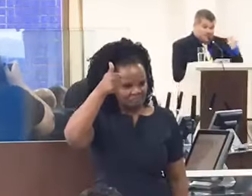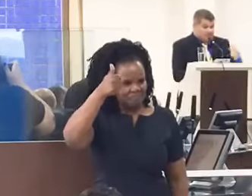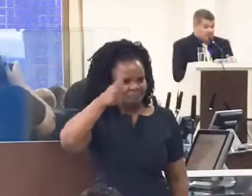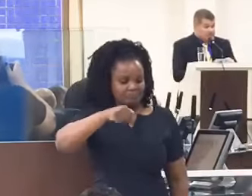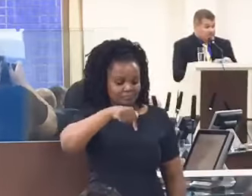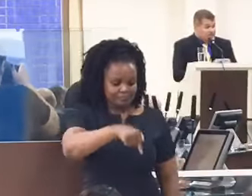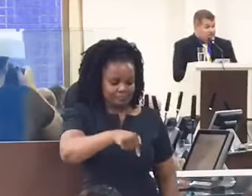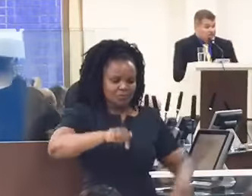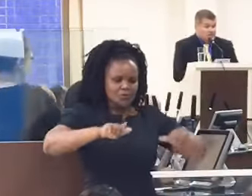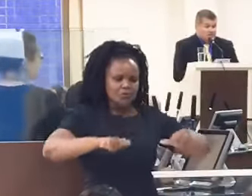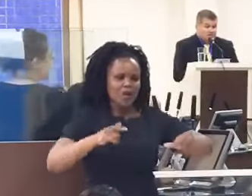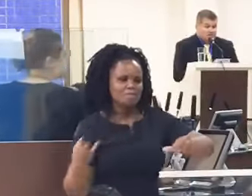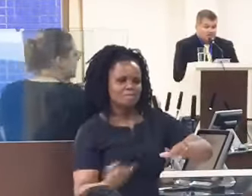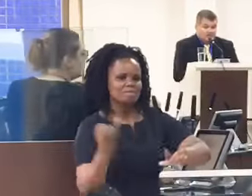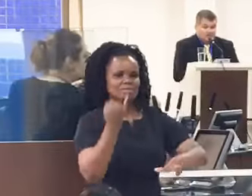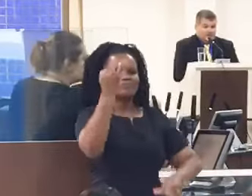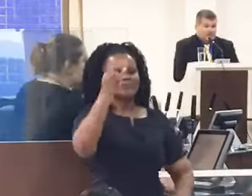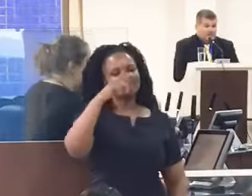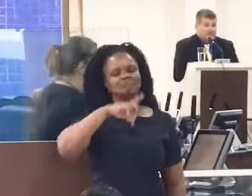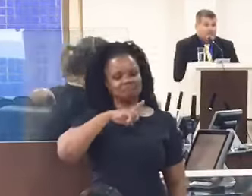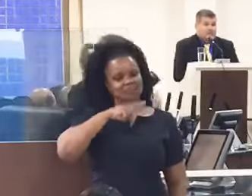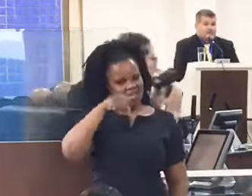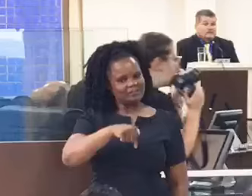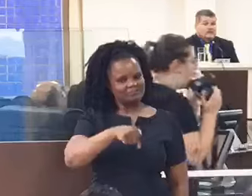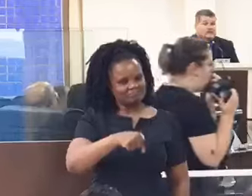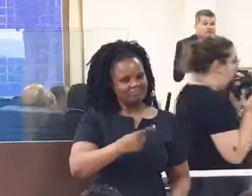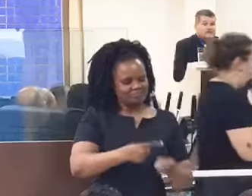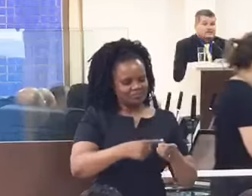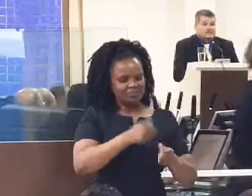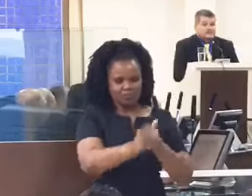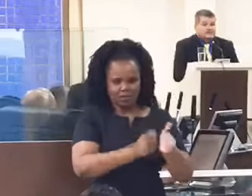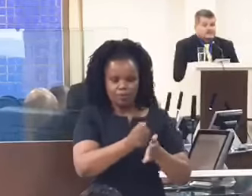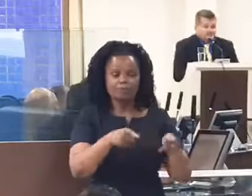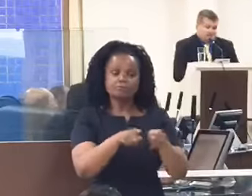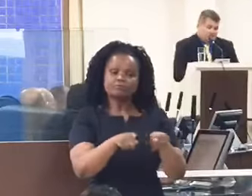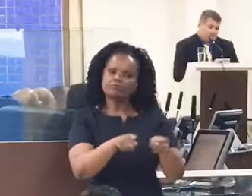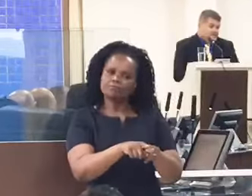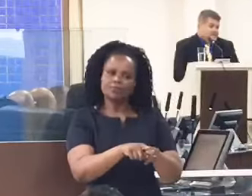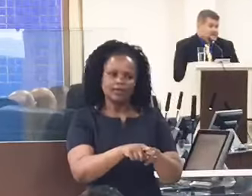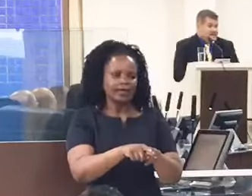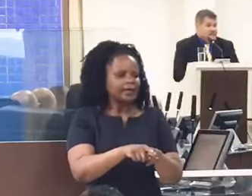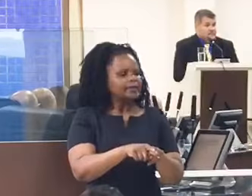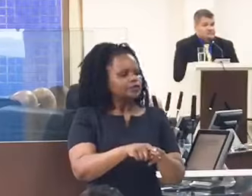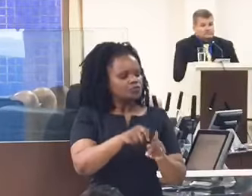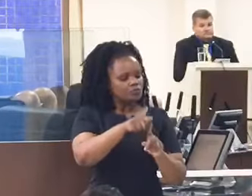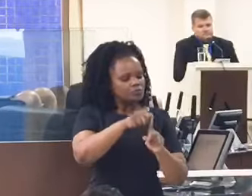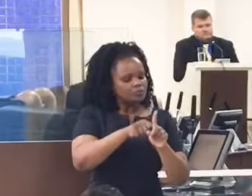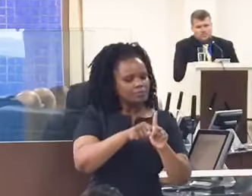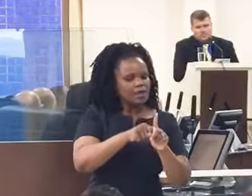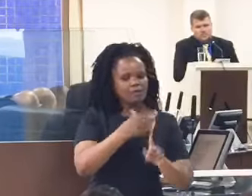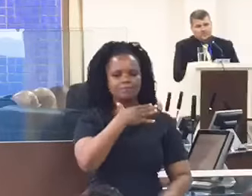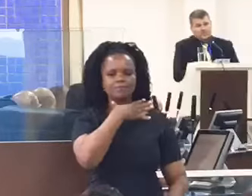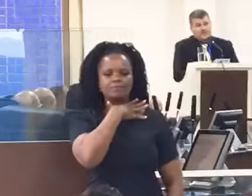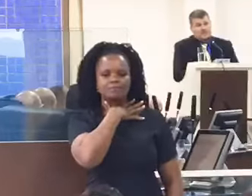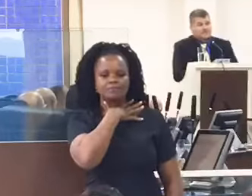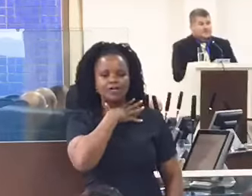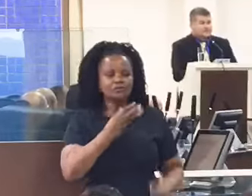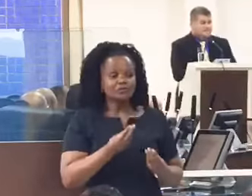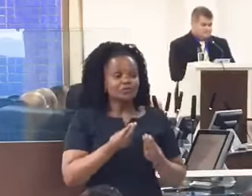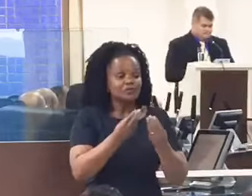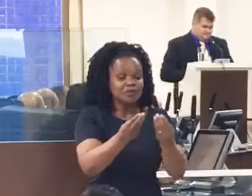naquele espaço importante que nós temos em Paranaguá. Entregaremos ainda no mês de março o posto